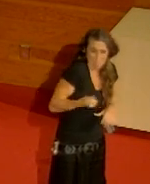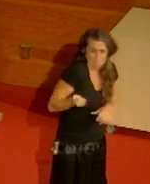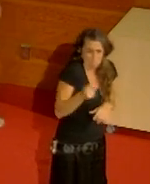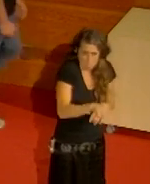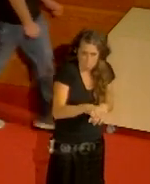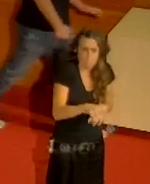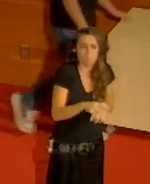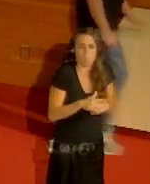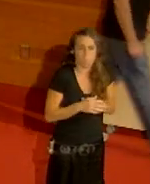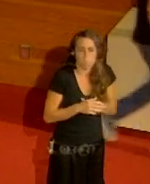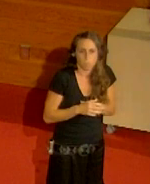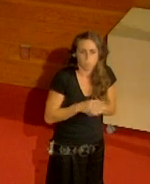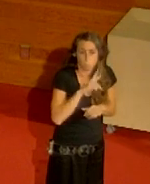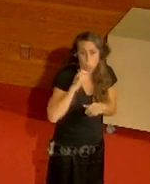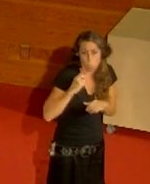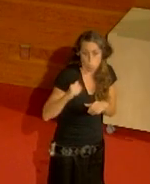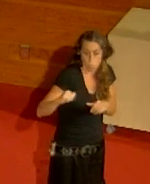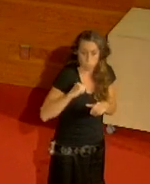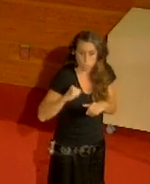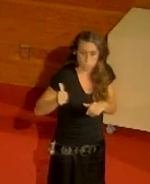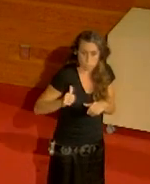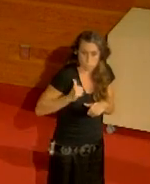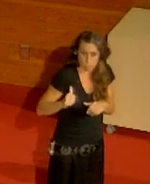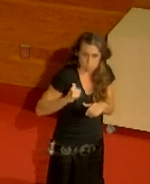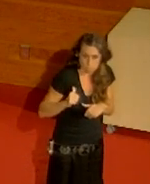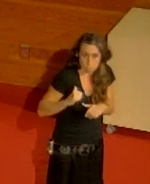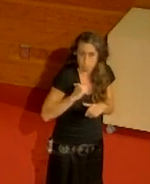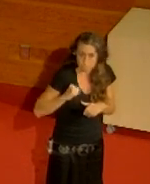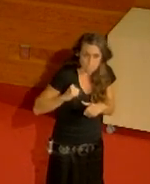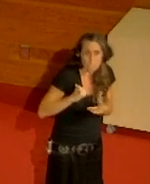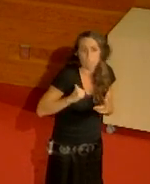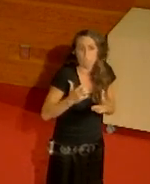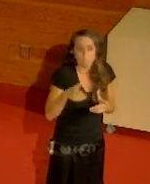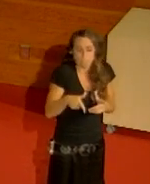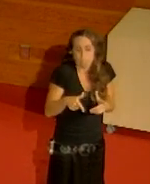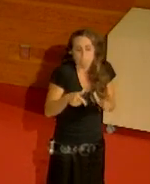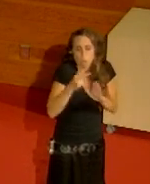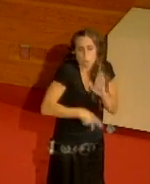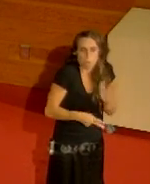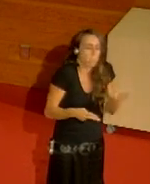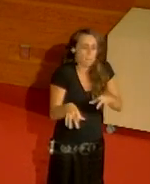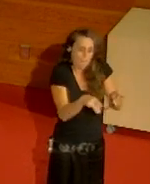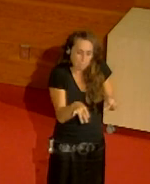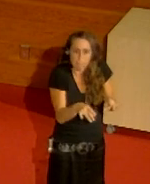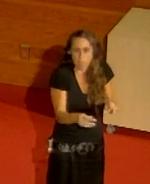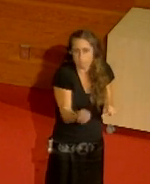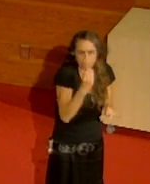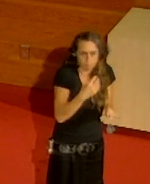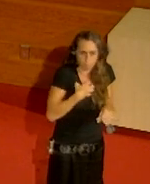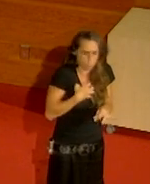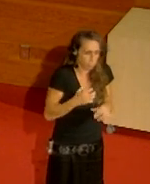la tradición bueno el judaísmo no se pueden comer productos que lleven harinas responde a un cuando los judíos